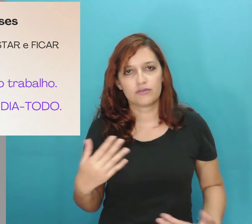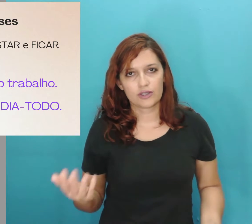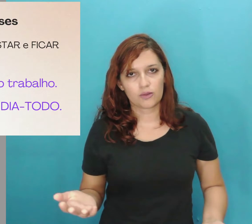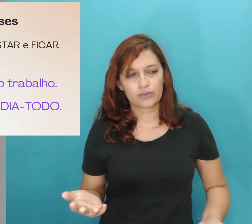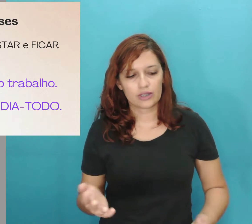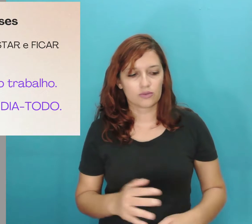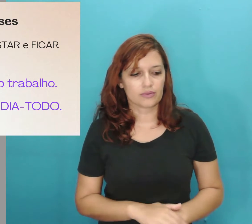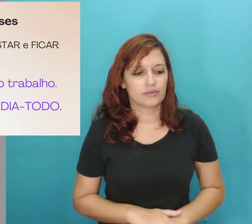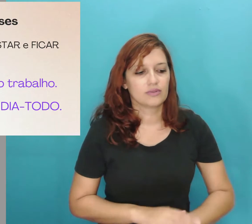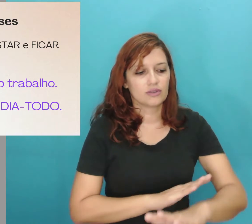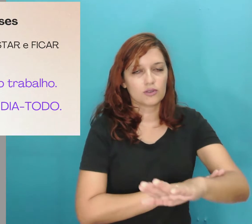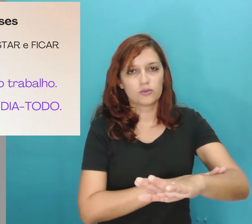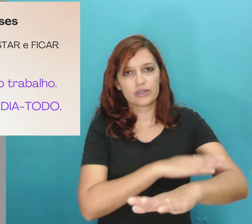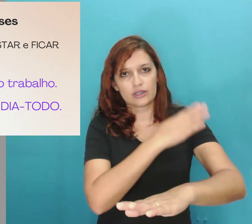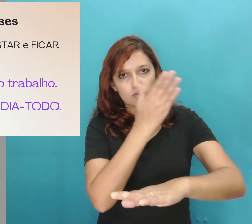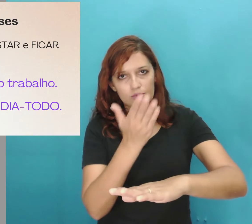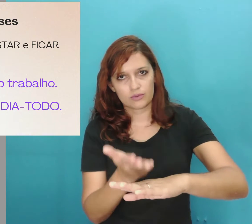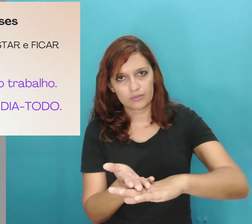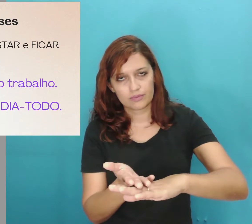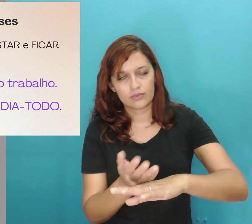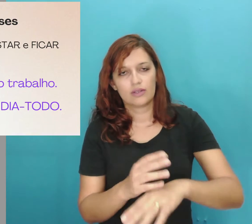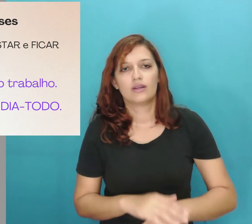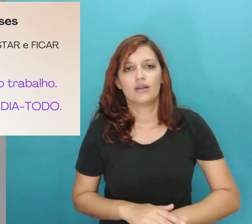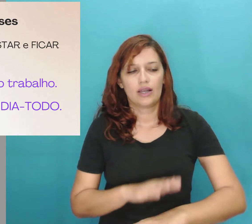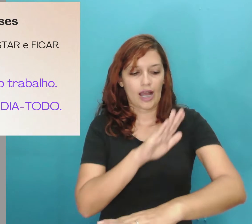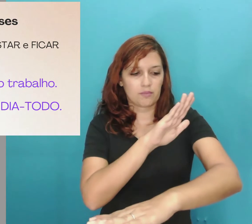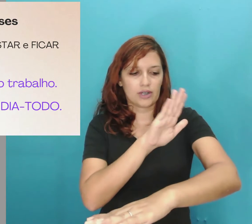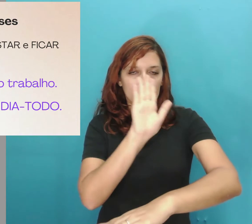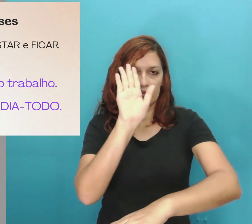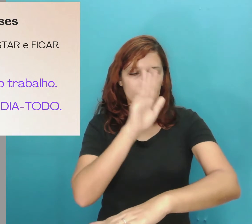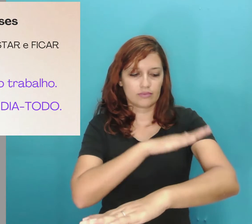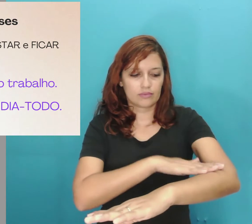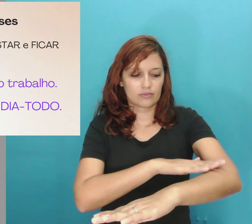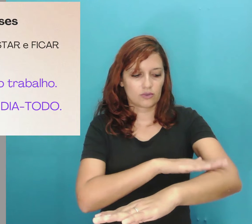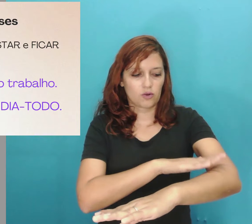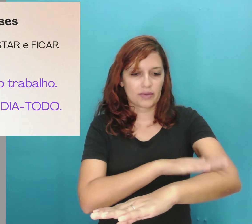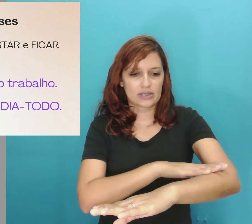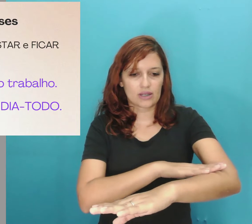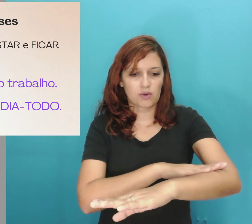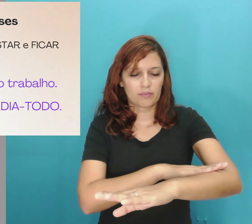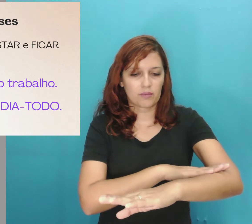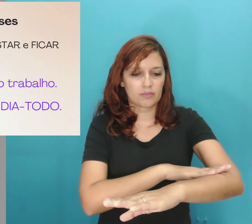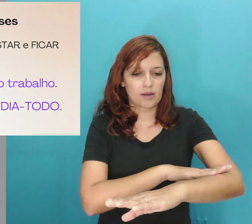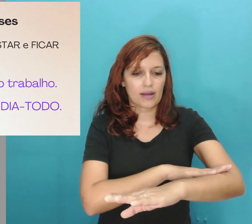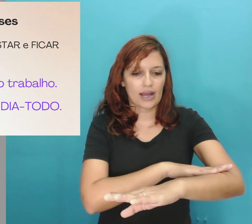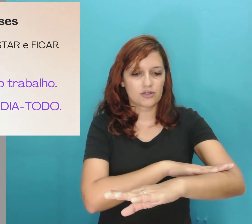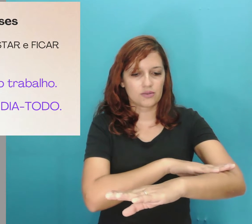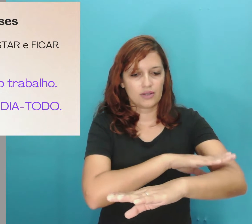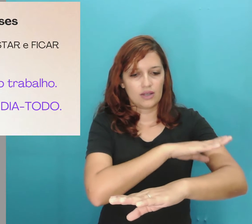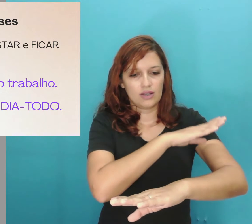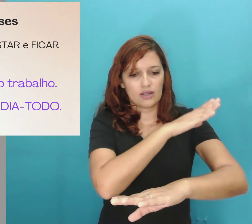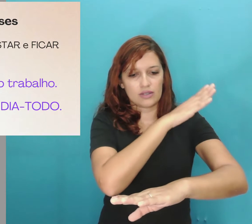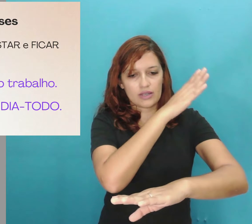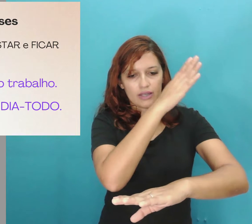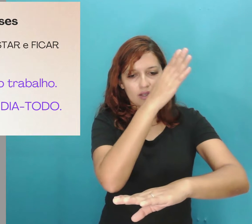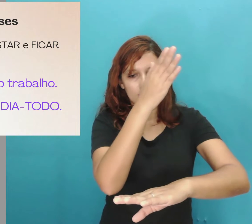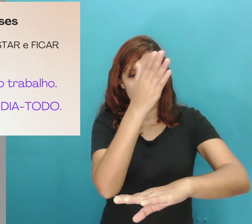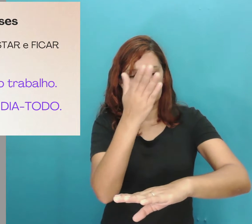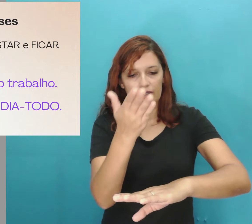significa o dia todo. O dia todo, a mão começa com a palma para baixo e ela termina